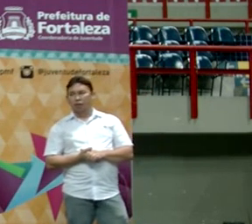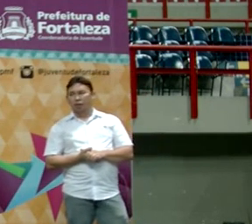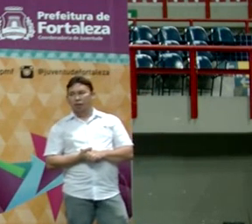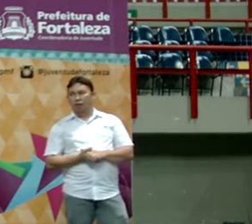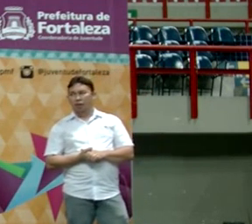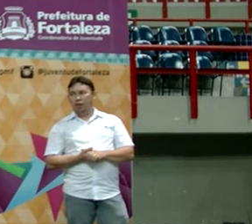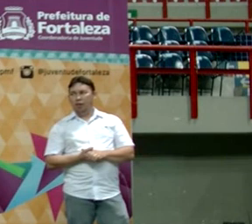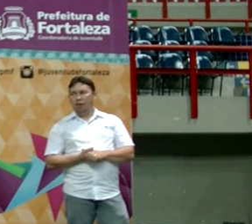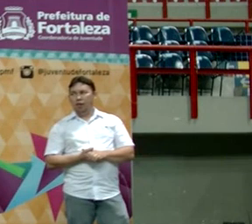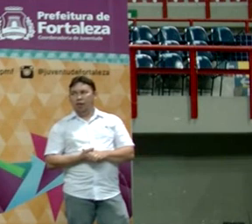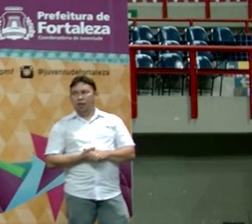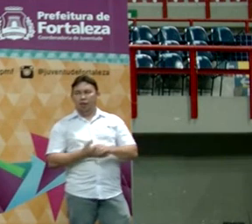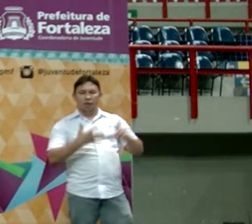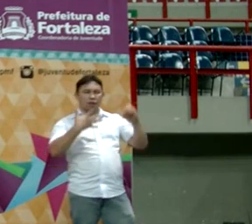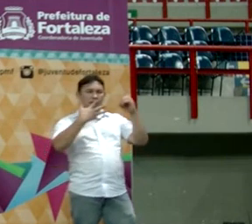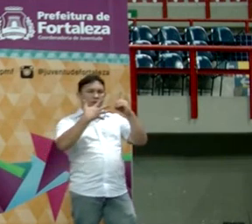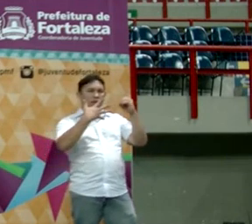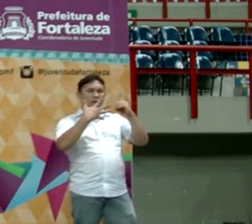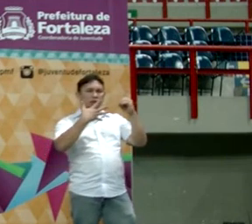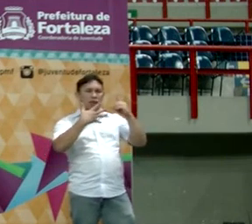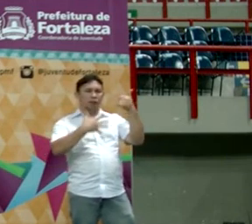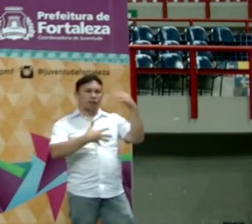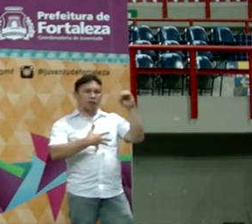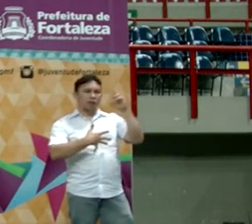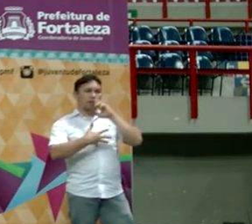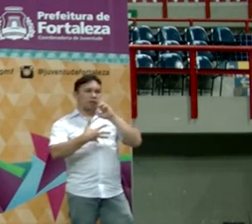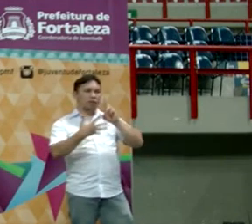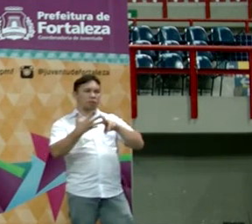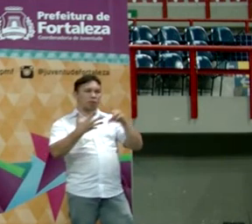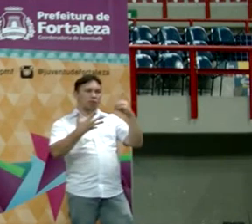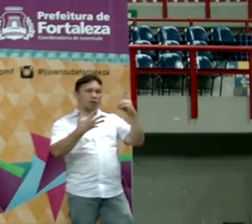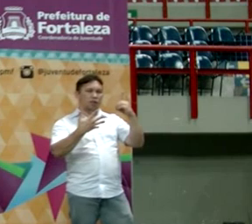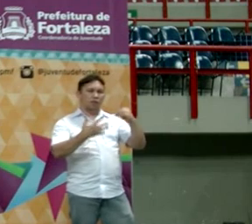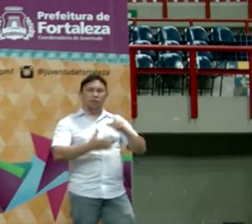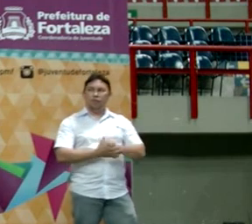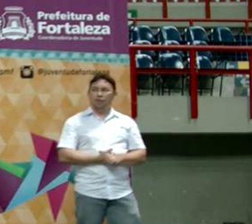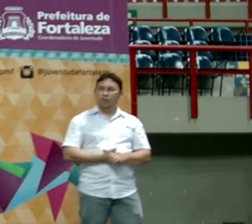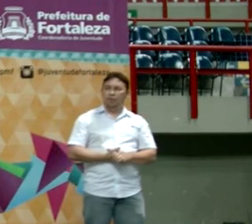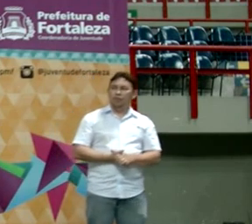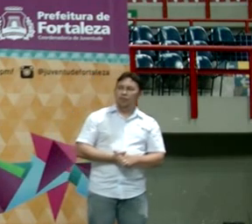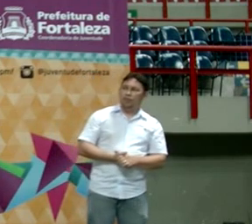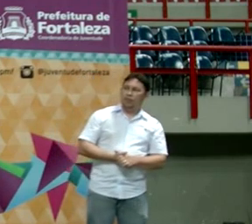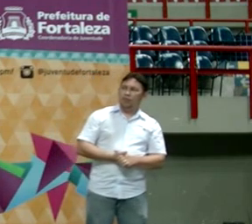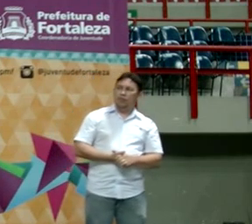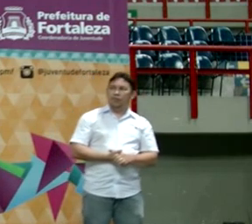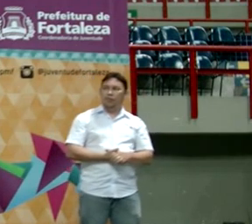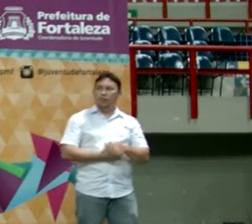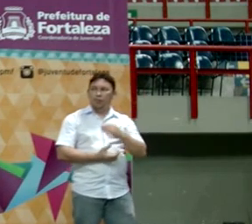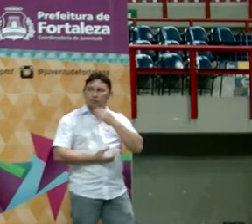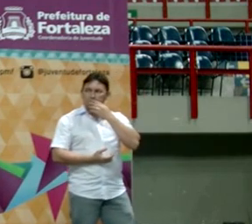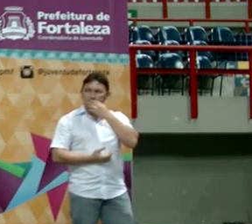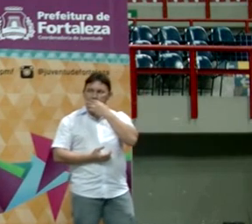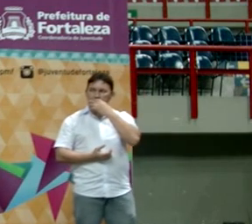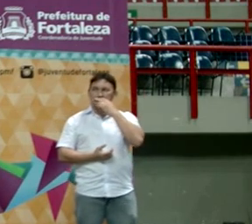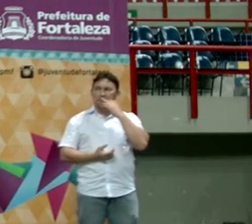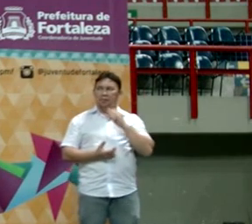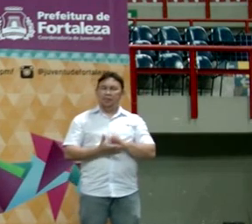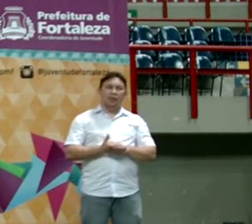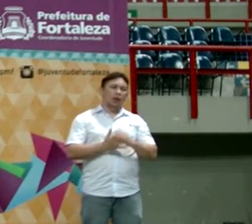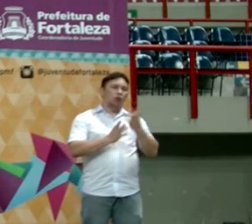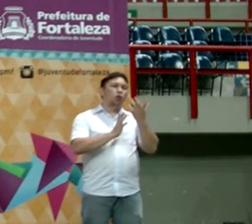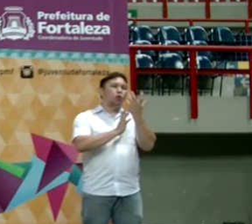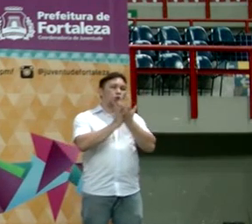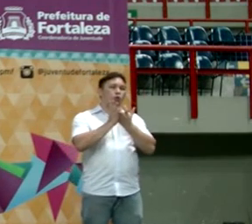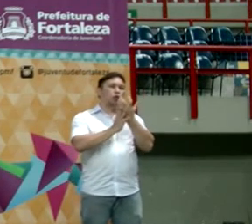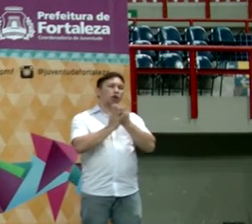A 10, amor, item D de danado, tá? Beleza? Tem um gabaritozinho aí no final, já conferi o gabarito, está tudo